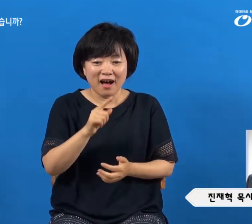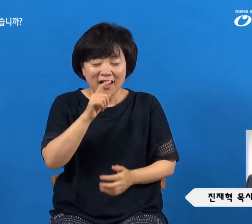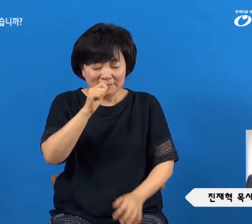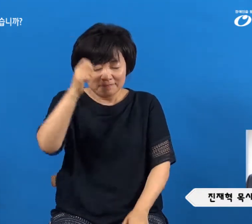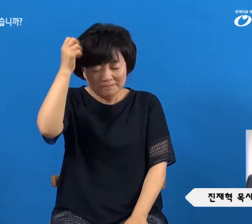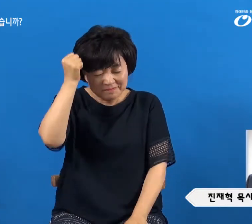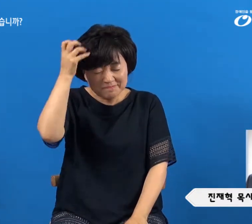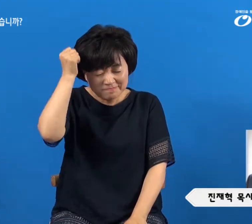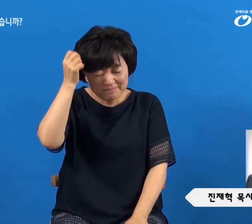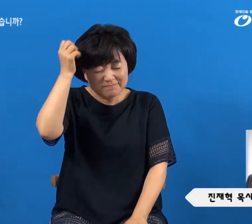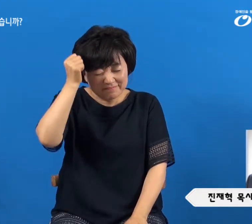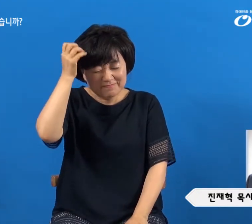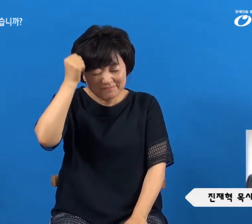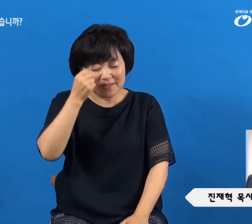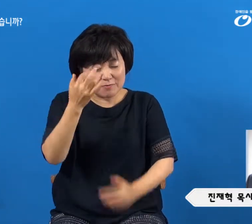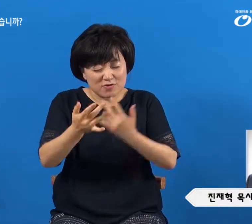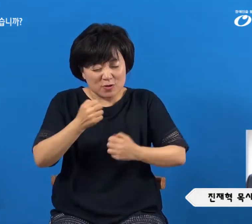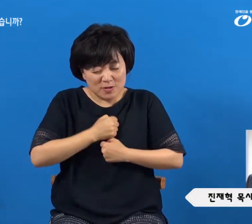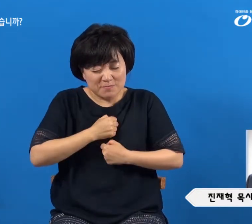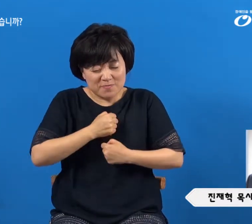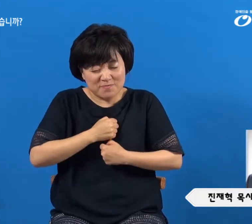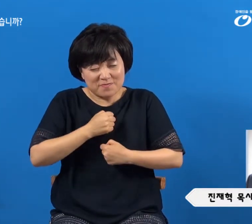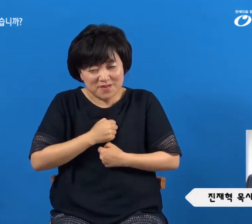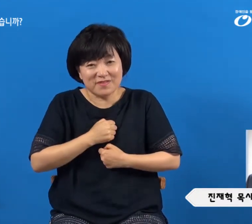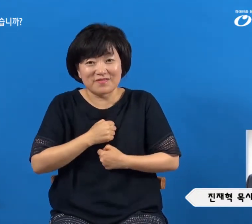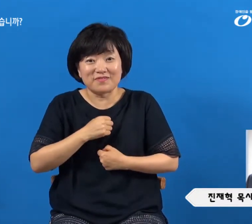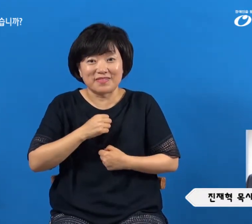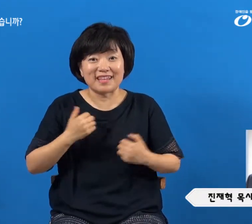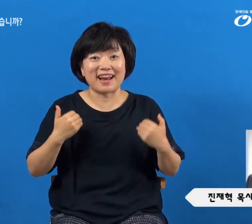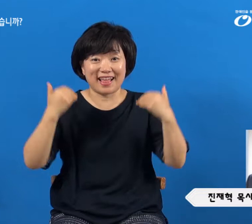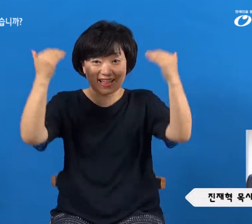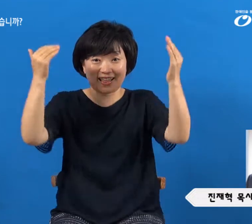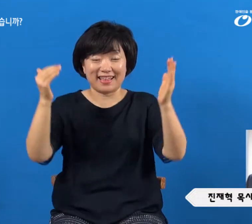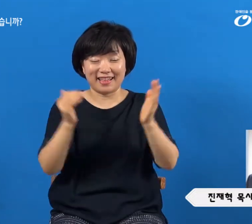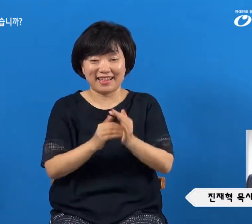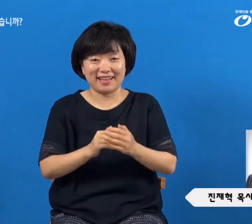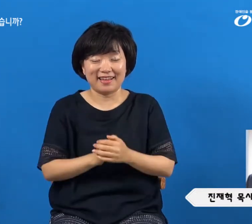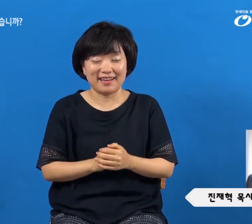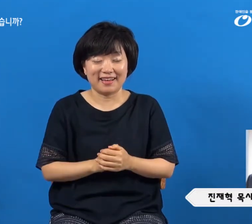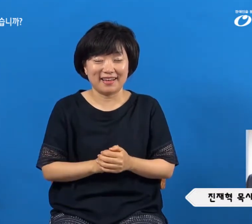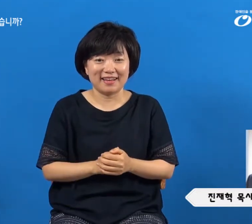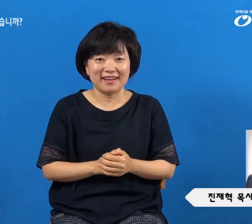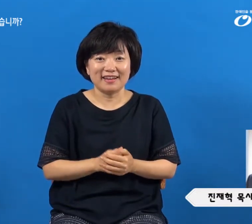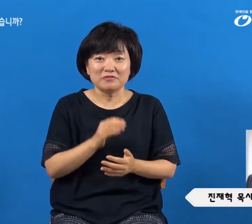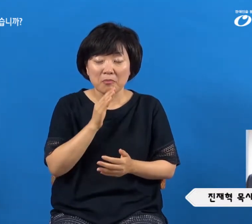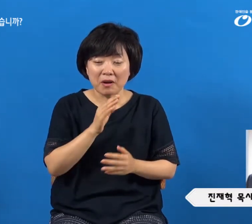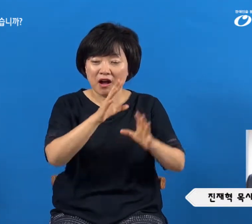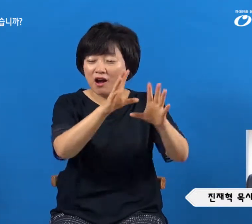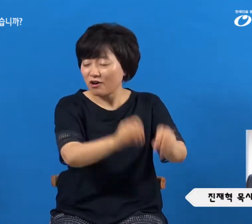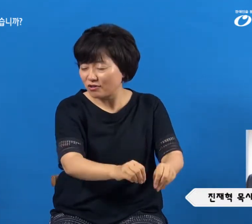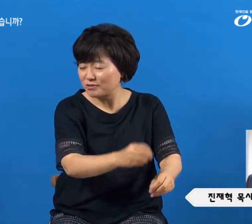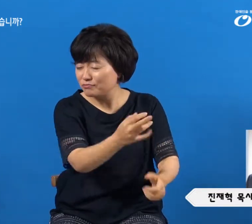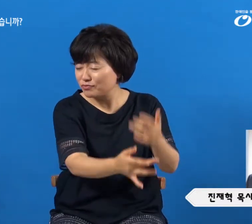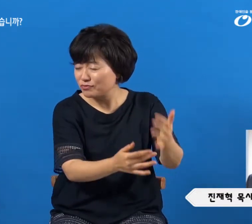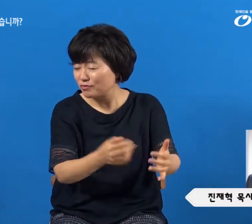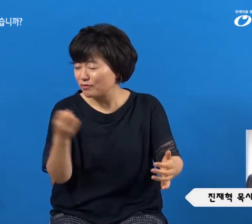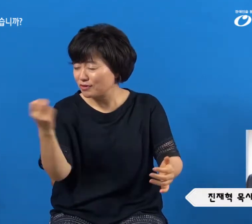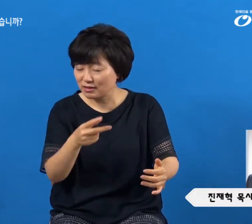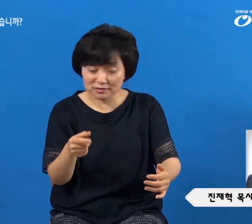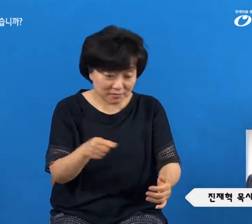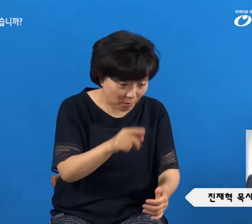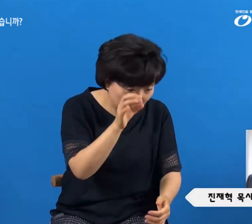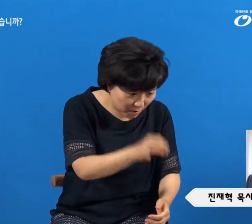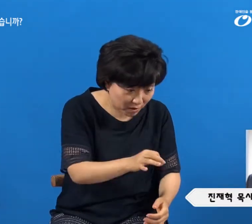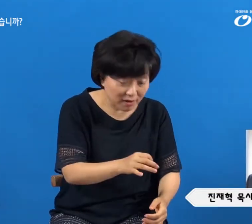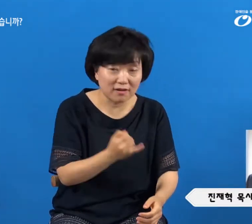묵상하면서 암송하면서 그렇게 자라오지 않았습니까? 근데 사실 가만히 생각하면 꺼진 불도 다시 보는 건